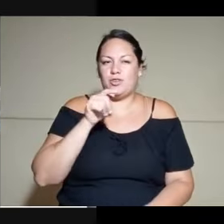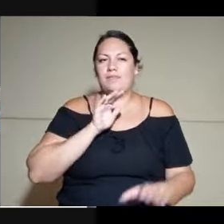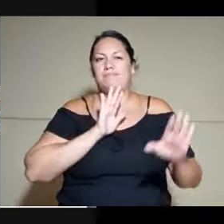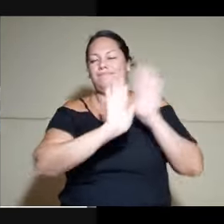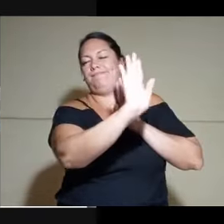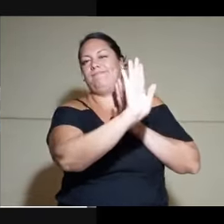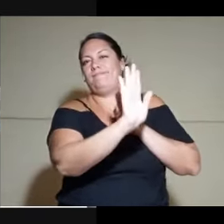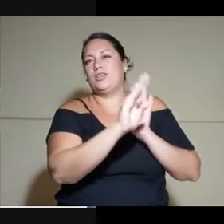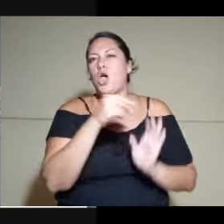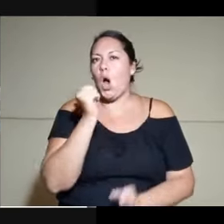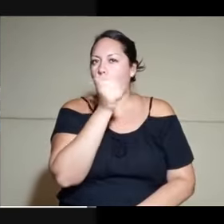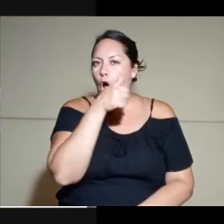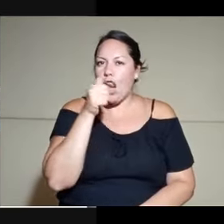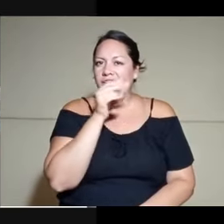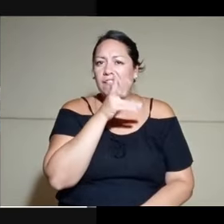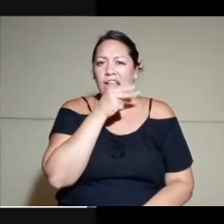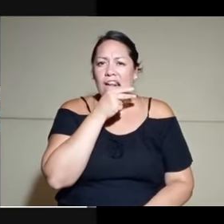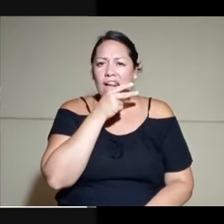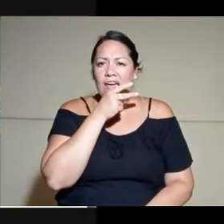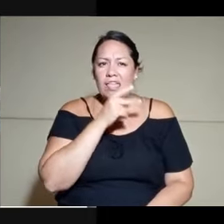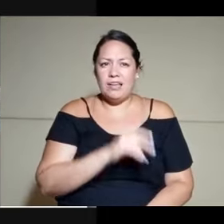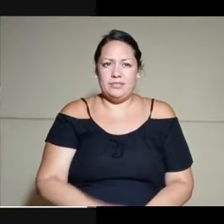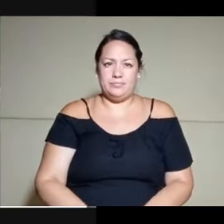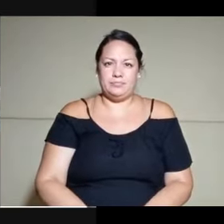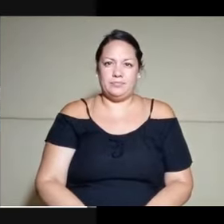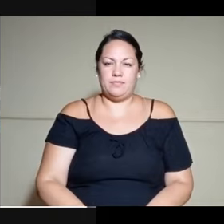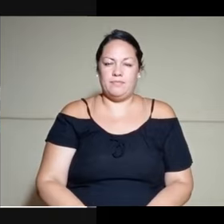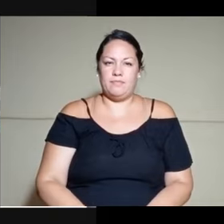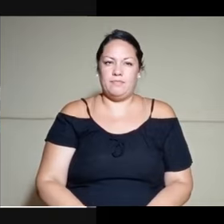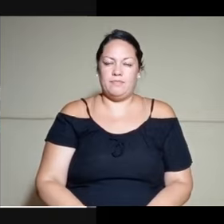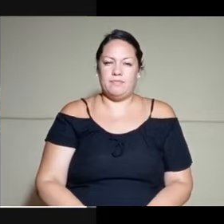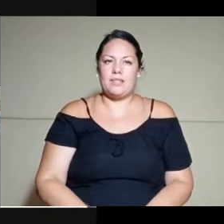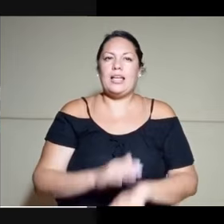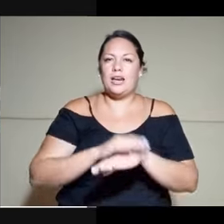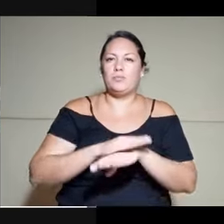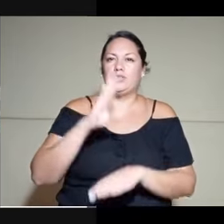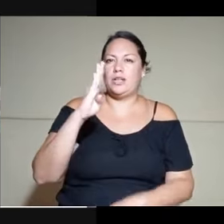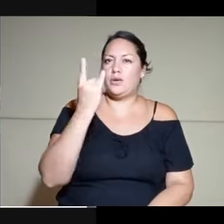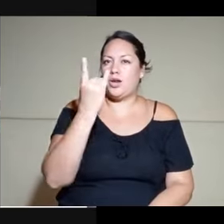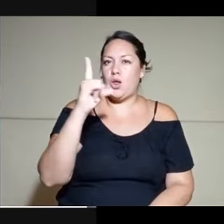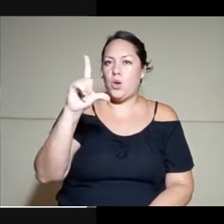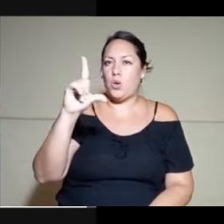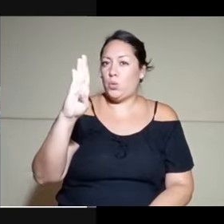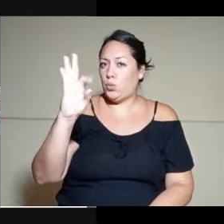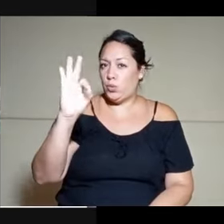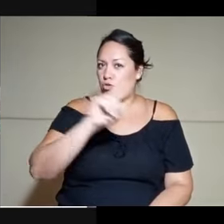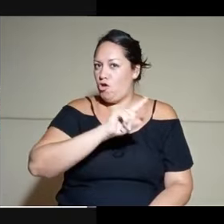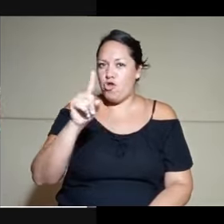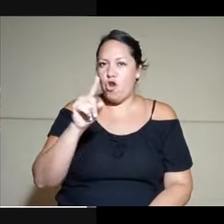coronavirus lesiona o produce como una especie de inactivación del bulbo olfatorio, entonces la